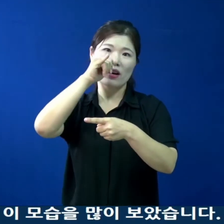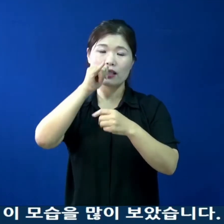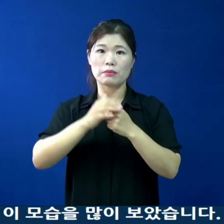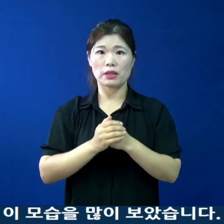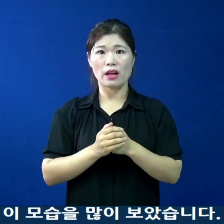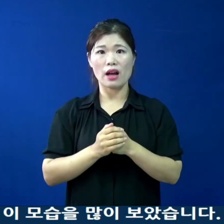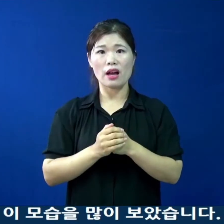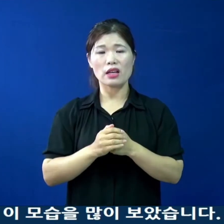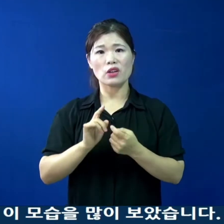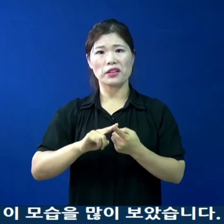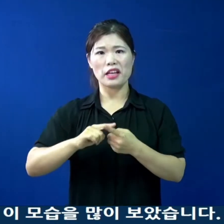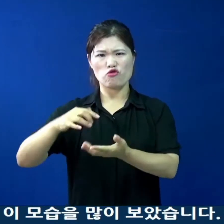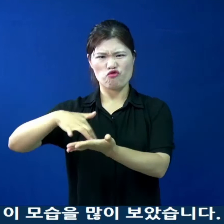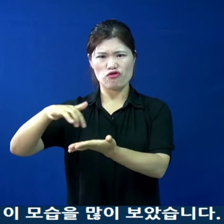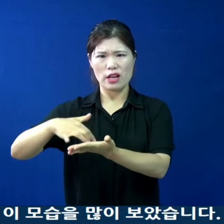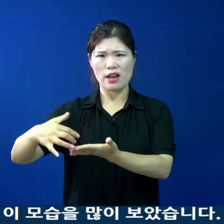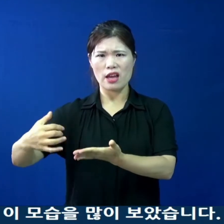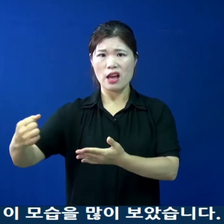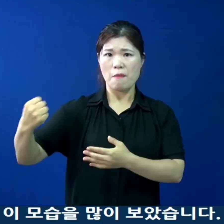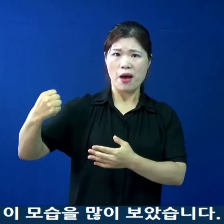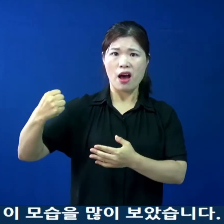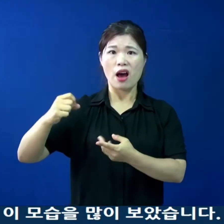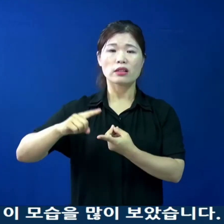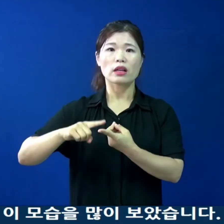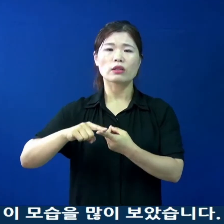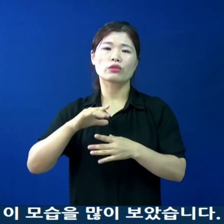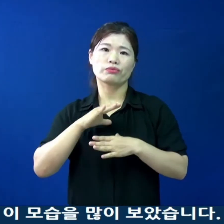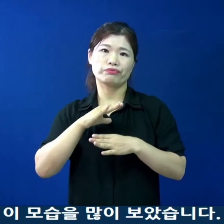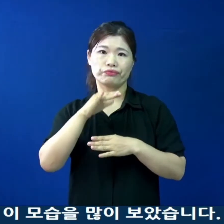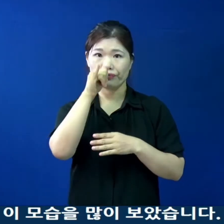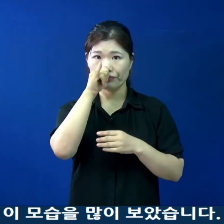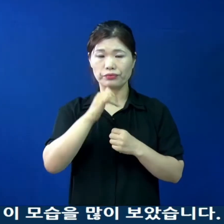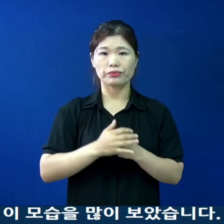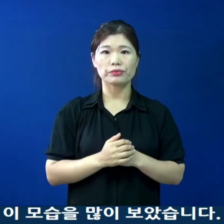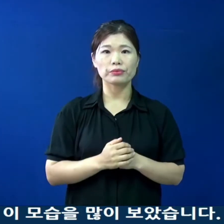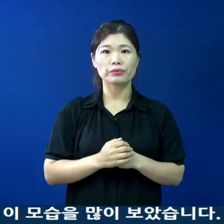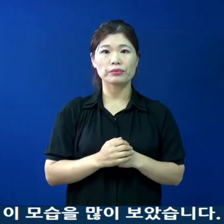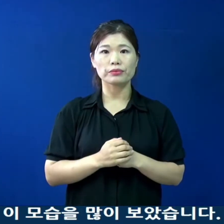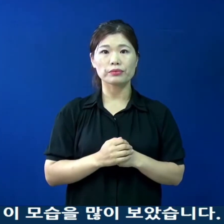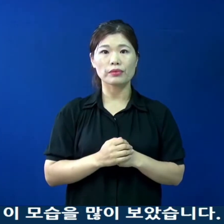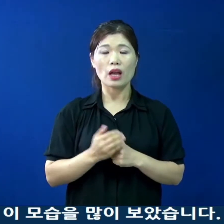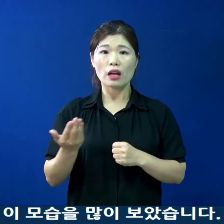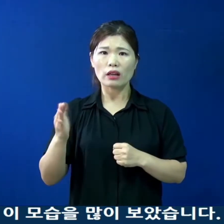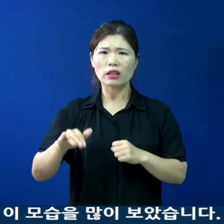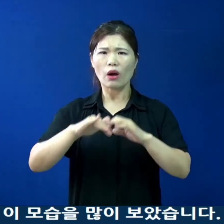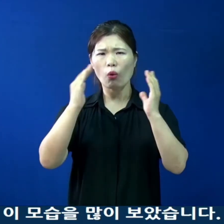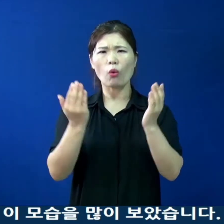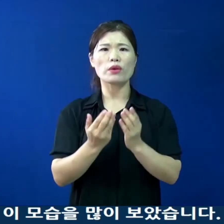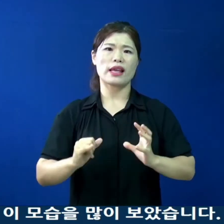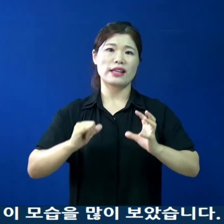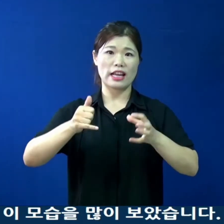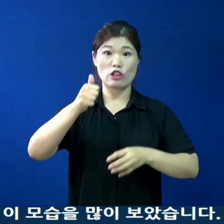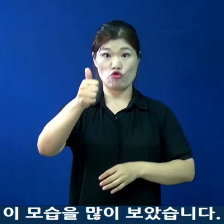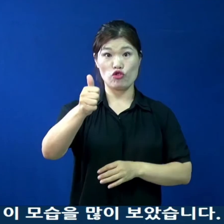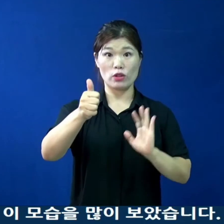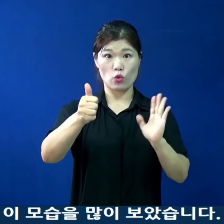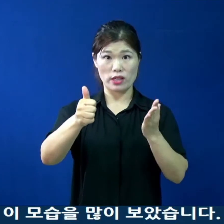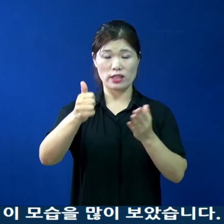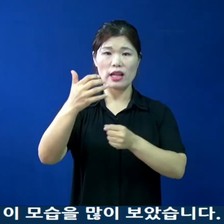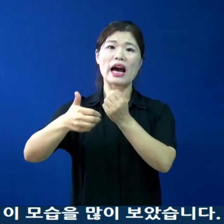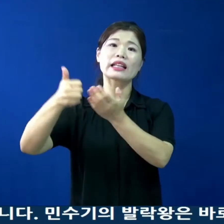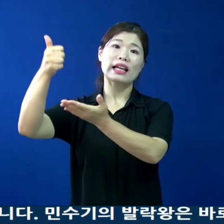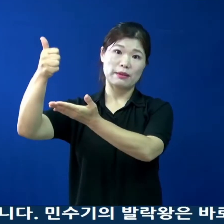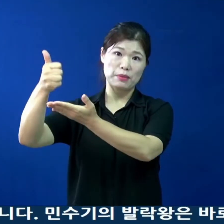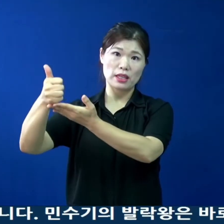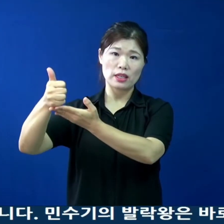수의 강성함을 두려워했다는 공통점을 발견하게 됩니다. 그러나 온 세상의 주인이신 하나님께서 이